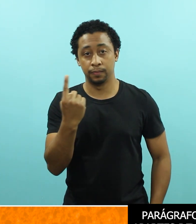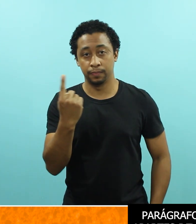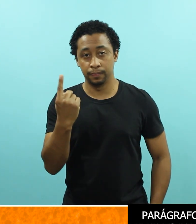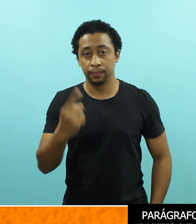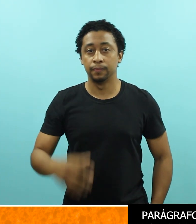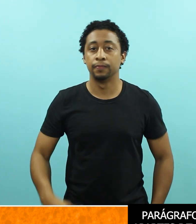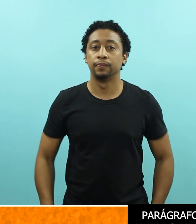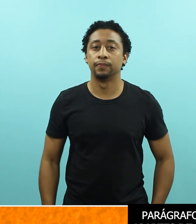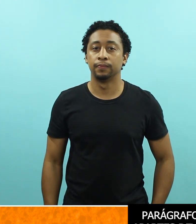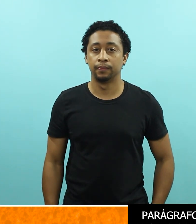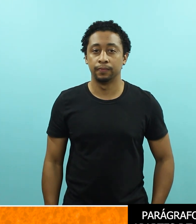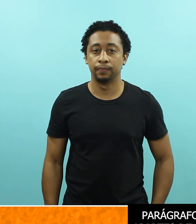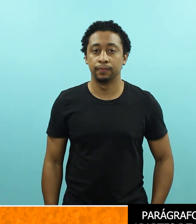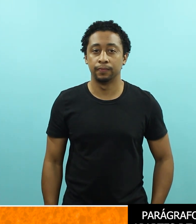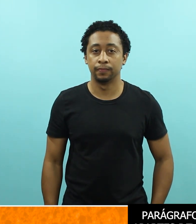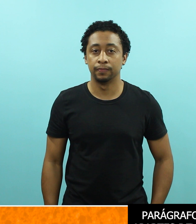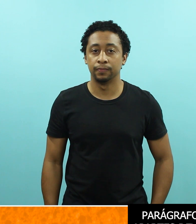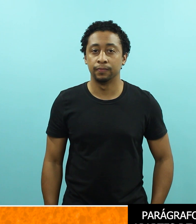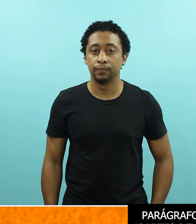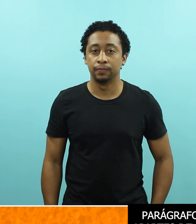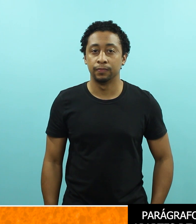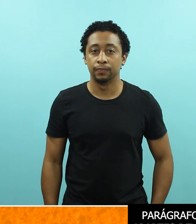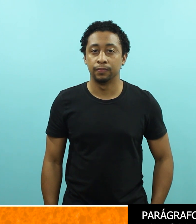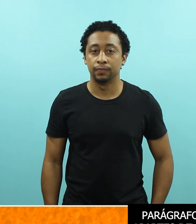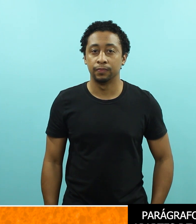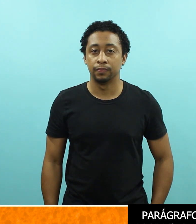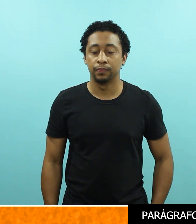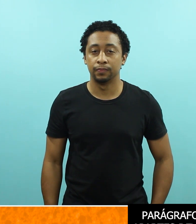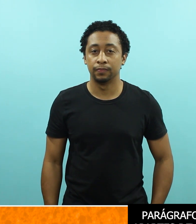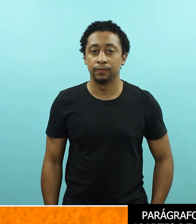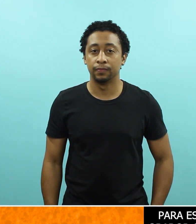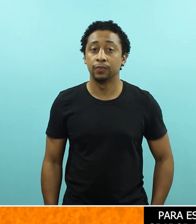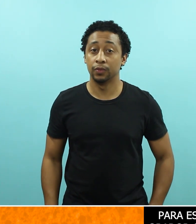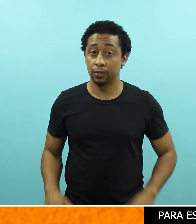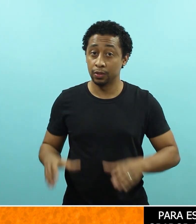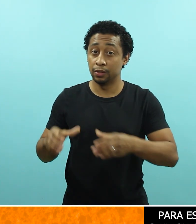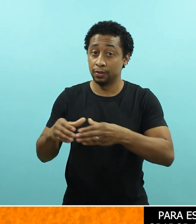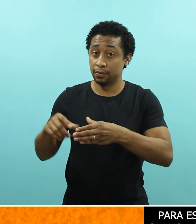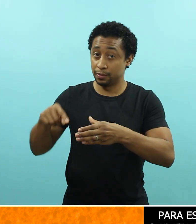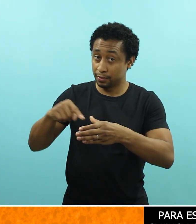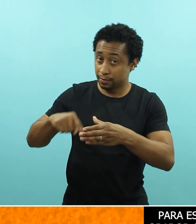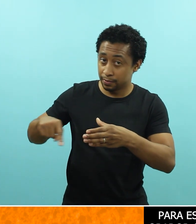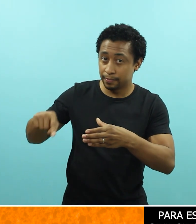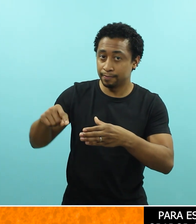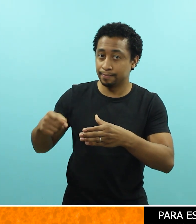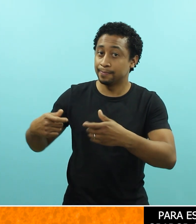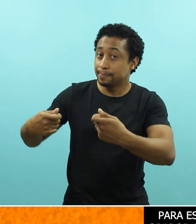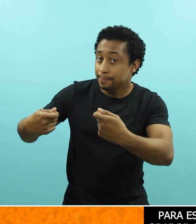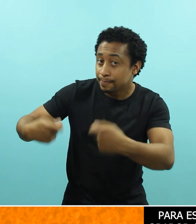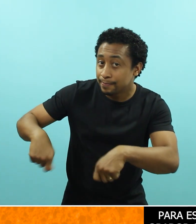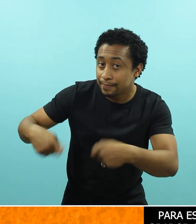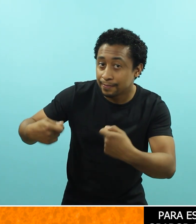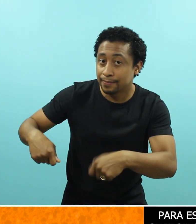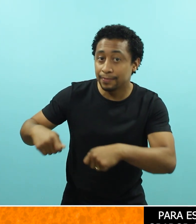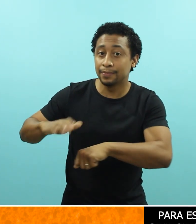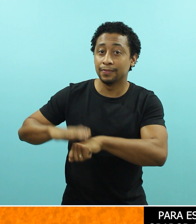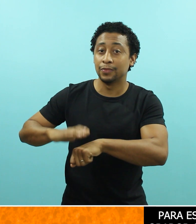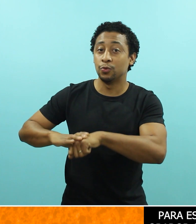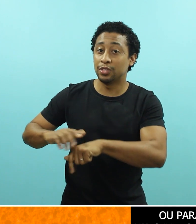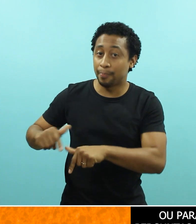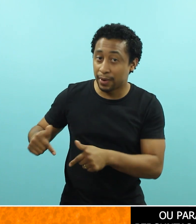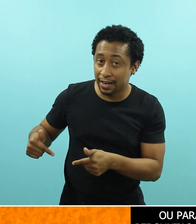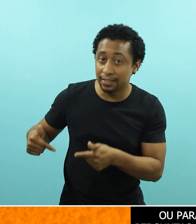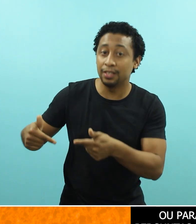Parágrafo 1º. Os apartes deverão ser feitos para esclarecer o orador ou a